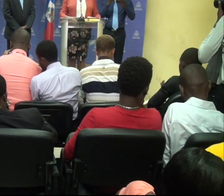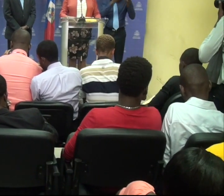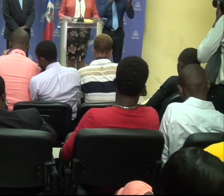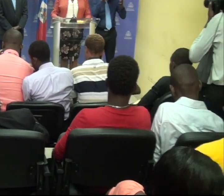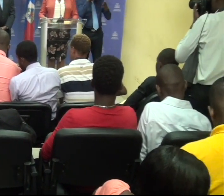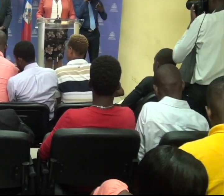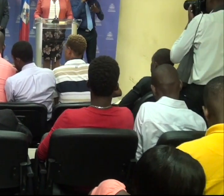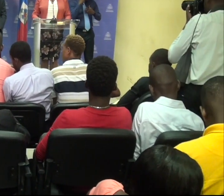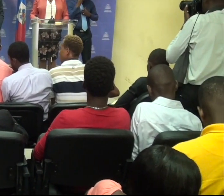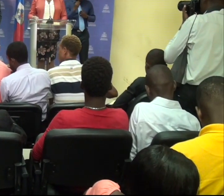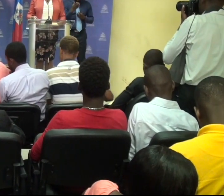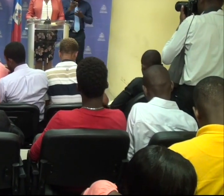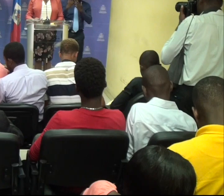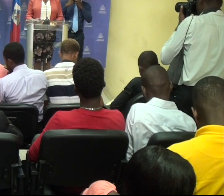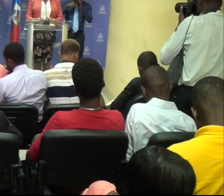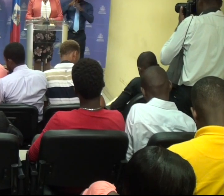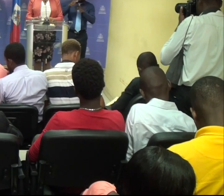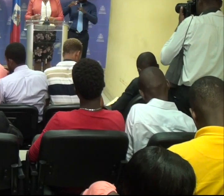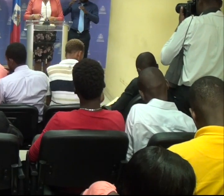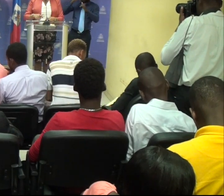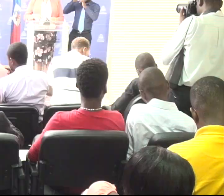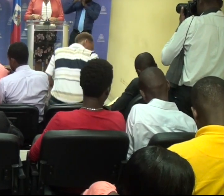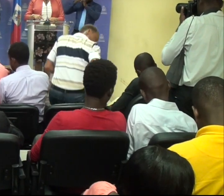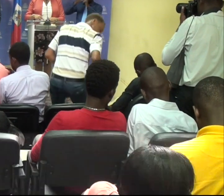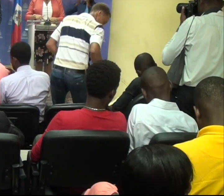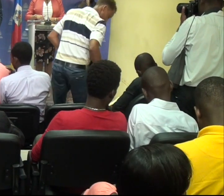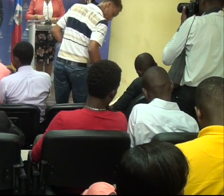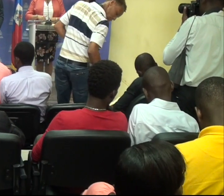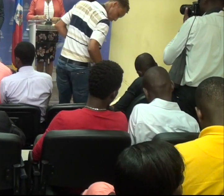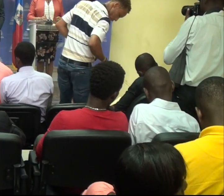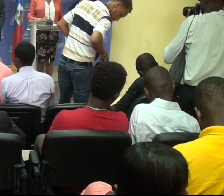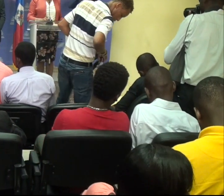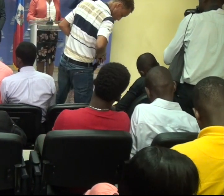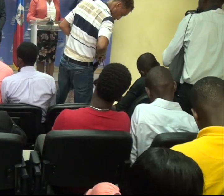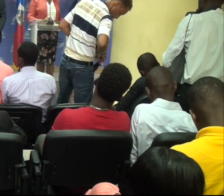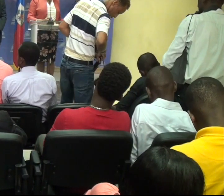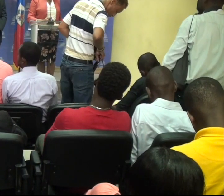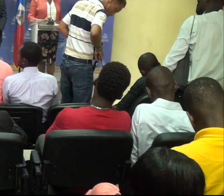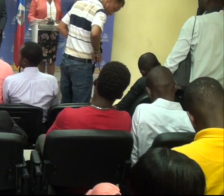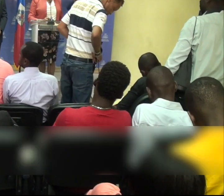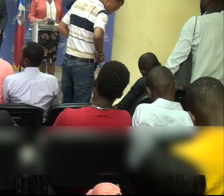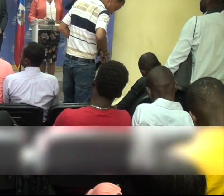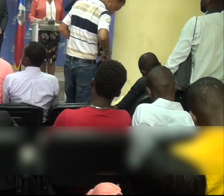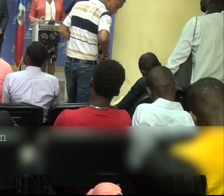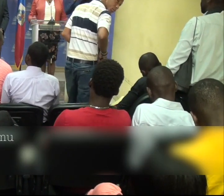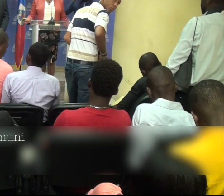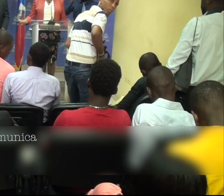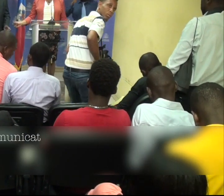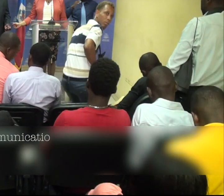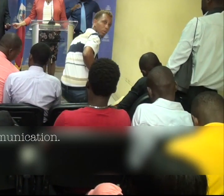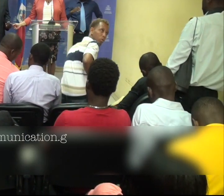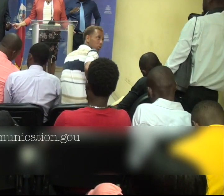information pour tous les journalistes qui sont présents. Nous disons tout merci. Pas oublier, toujours été branché sur le site ministère